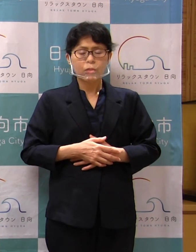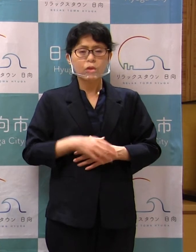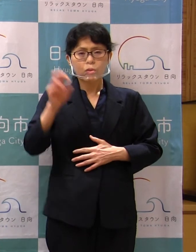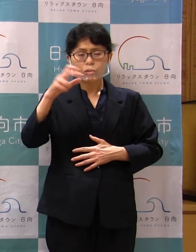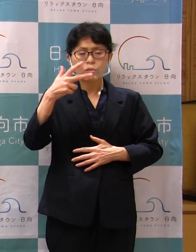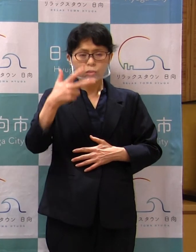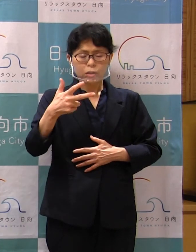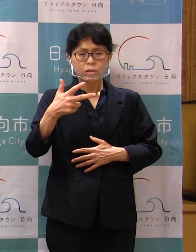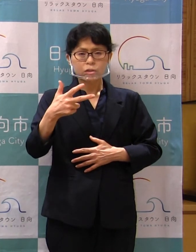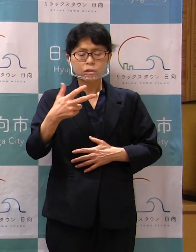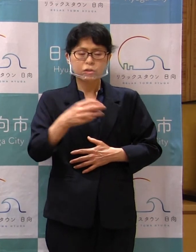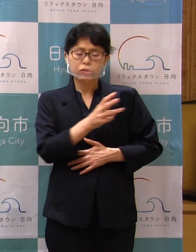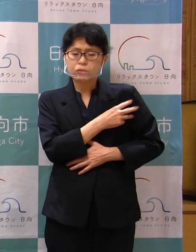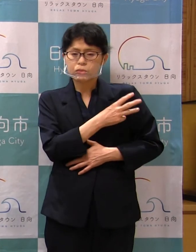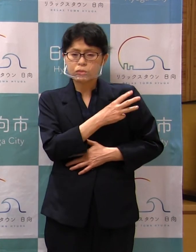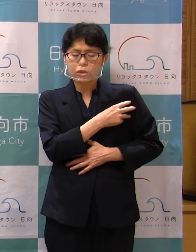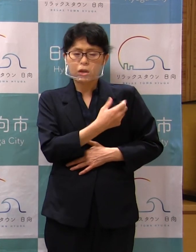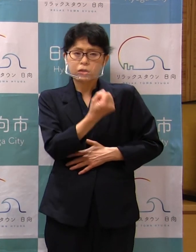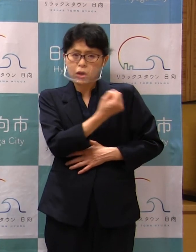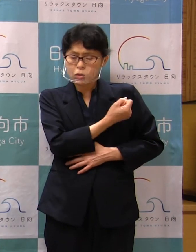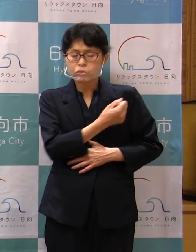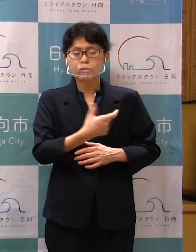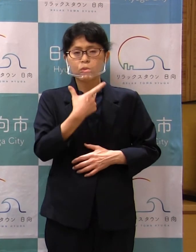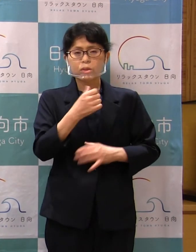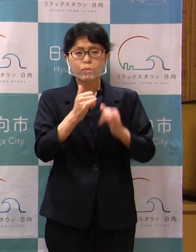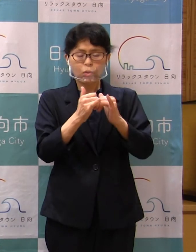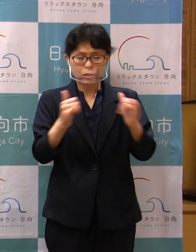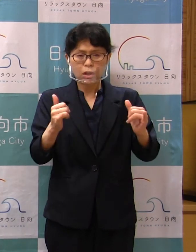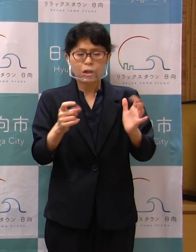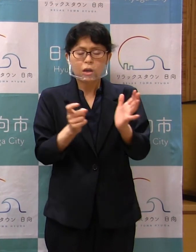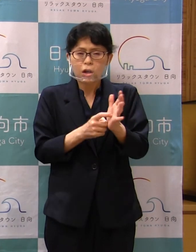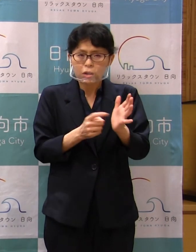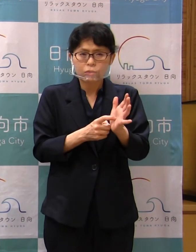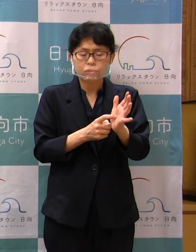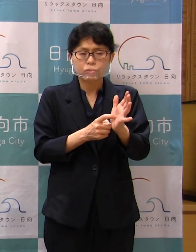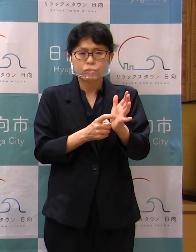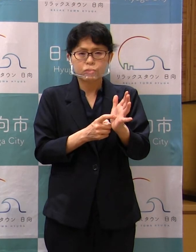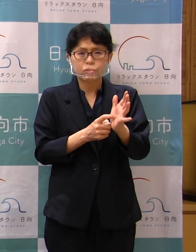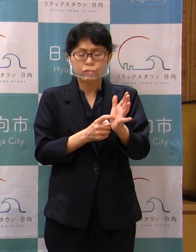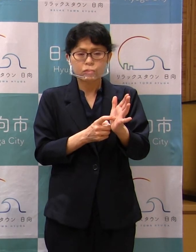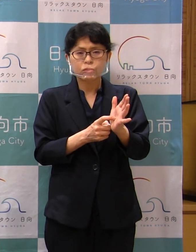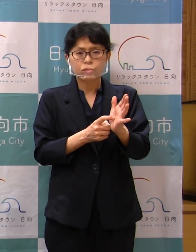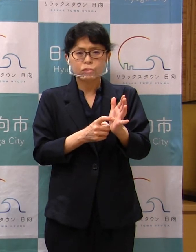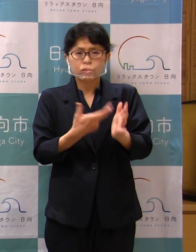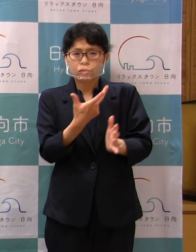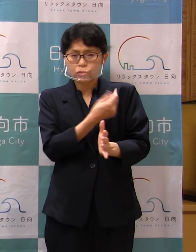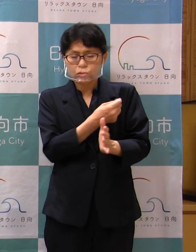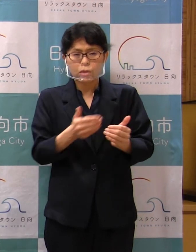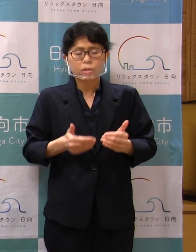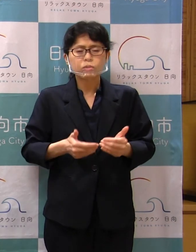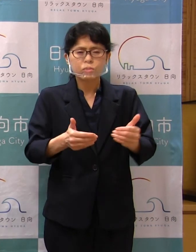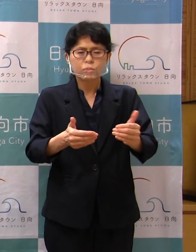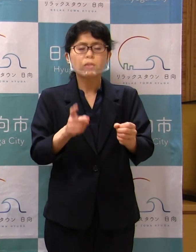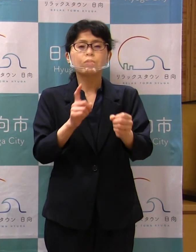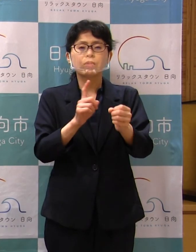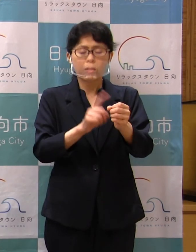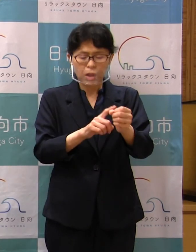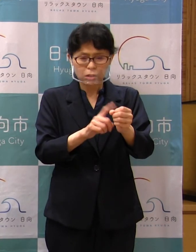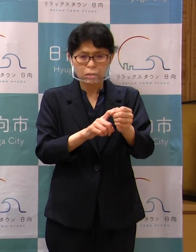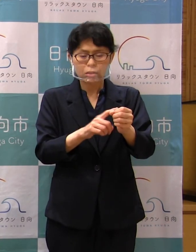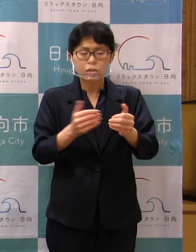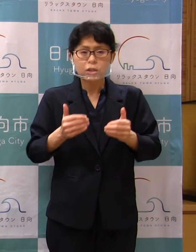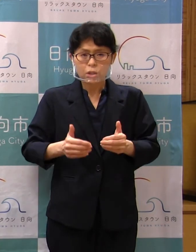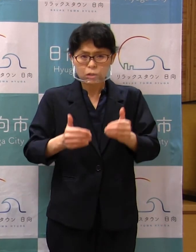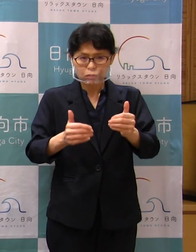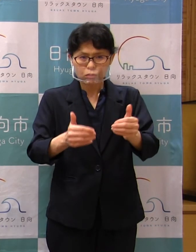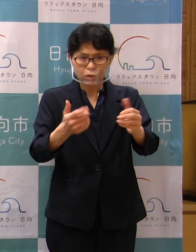市ではワクチン接種を希望する方にできるだけ早く接種していただけるよう、引き